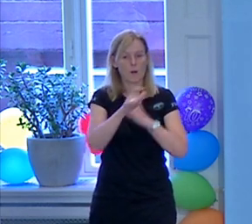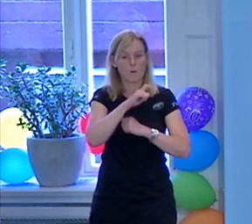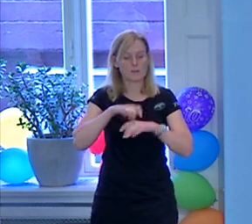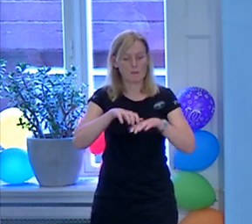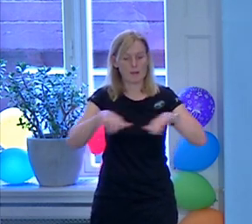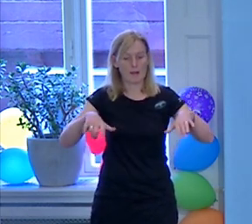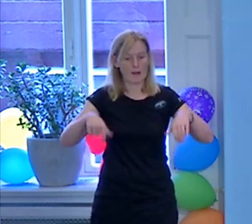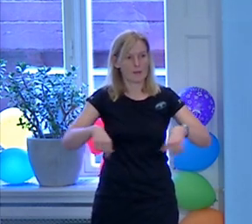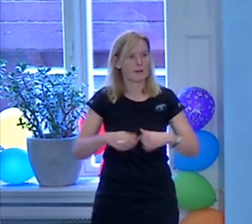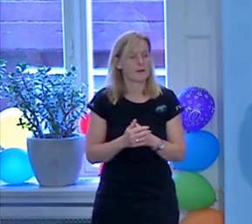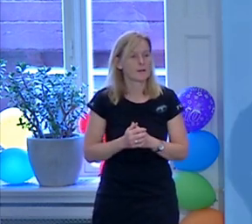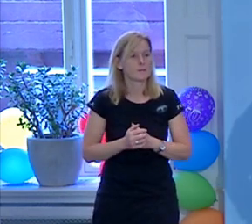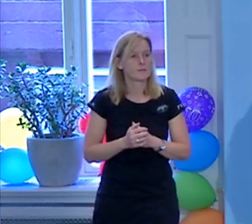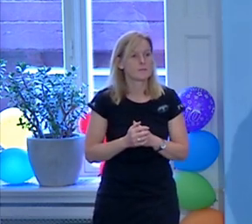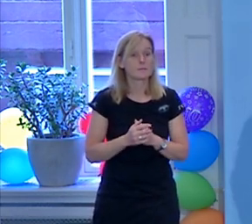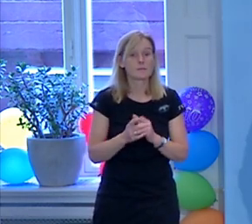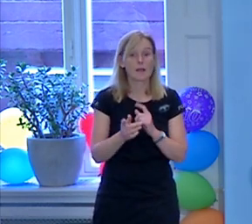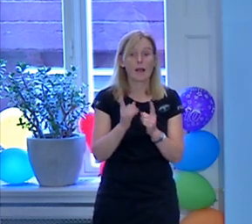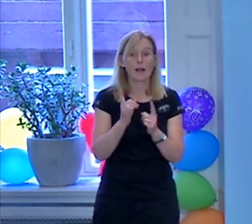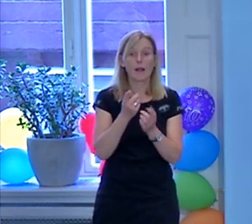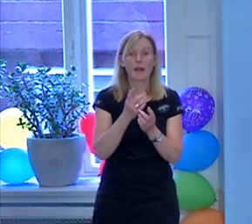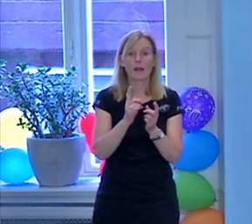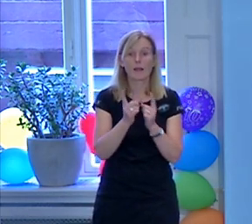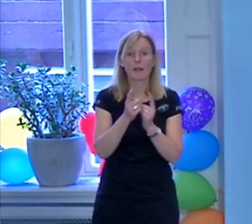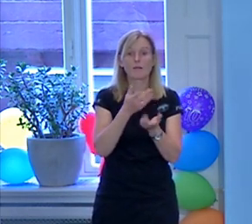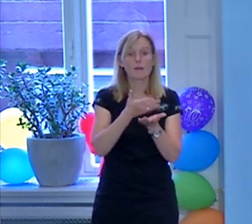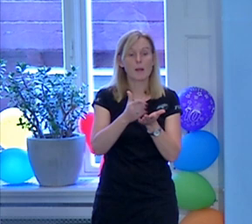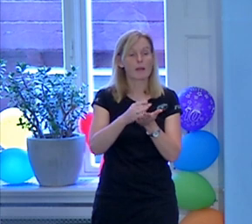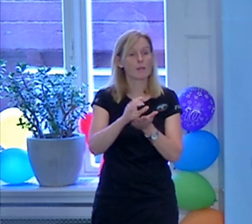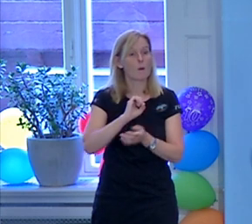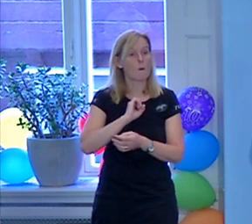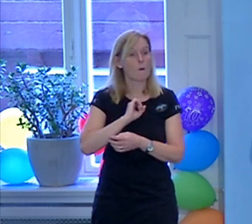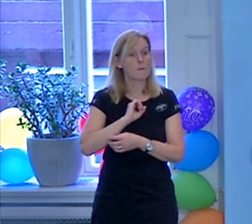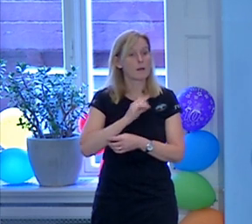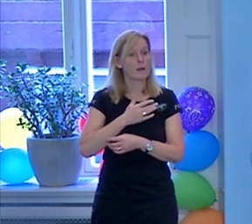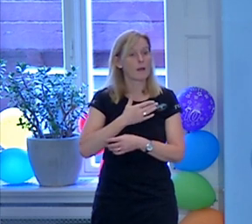uppe? Eller kanske berätta om sin egen